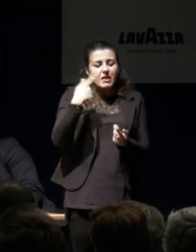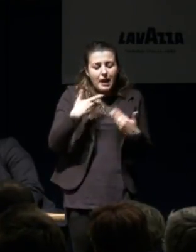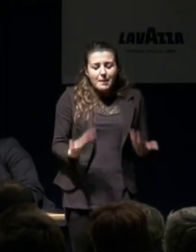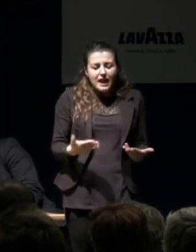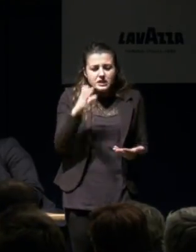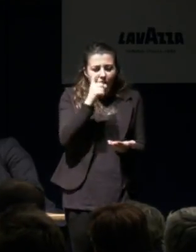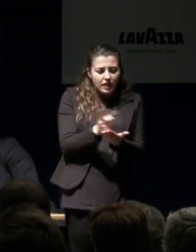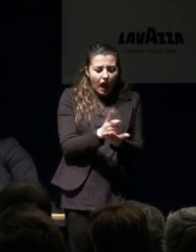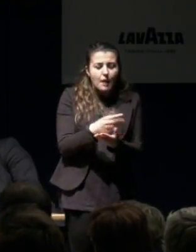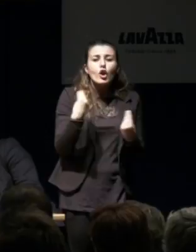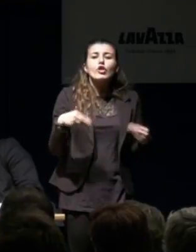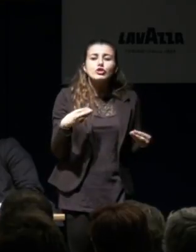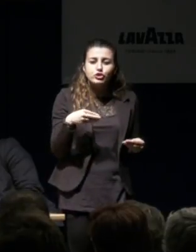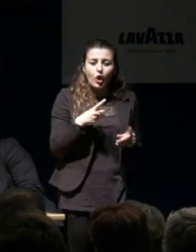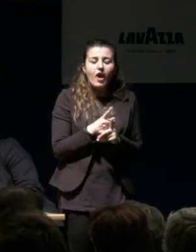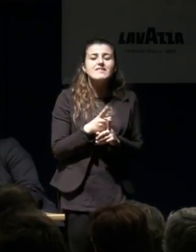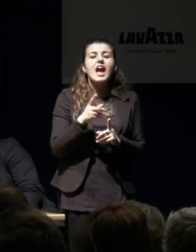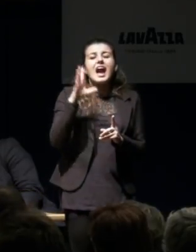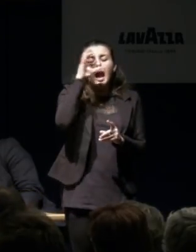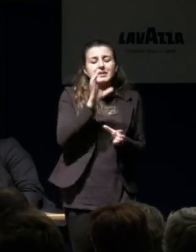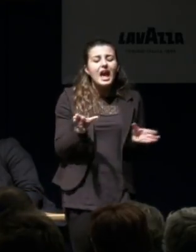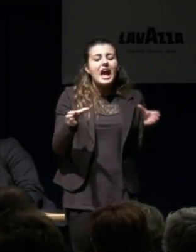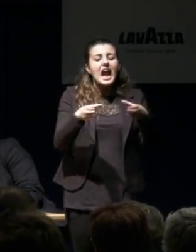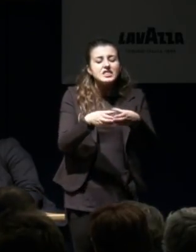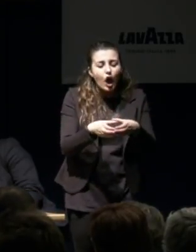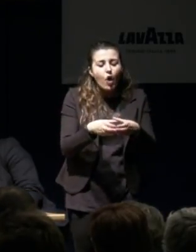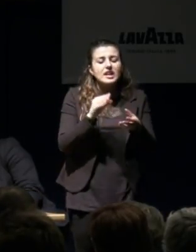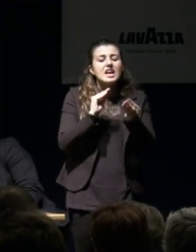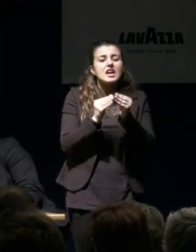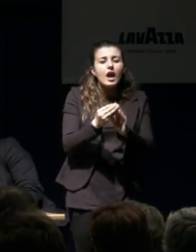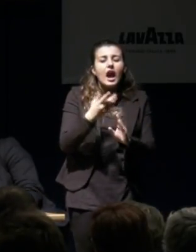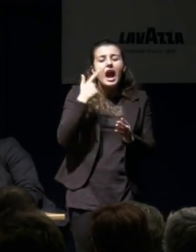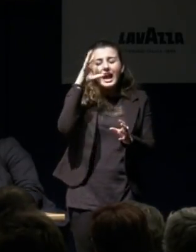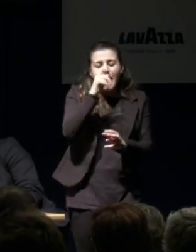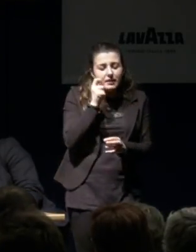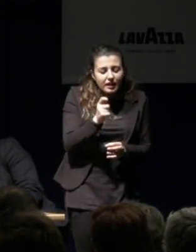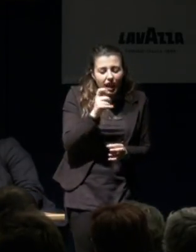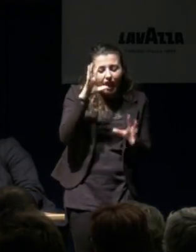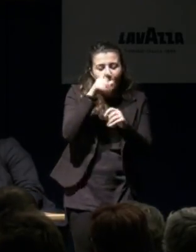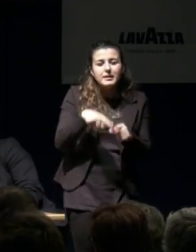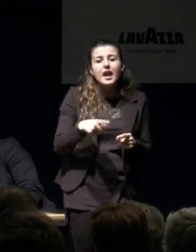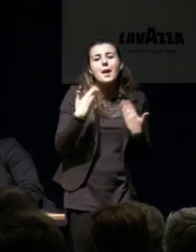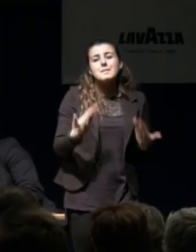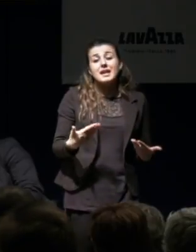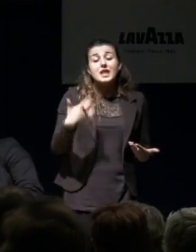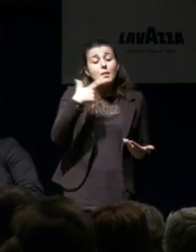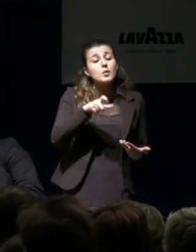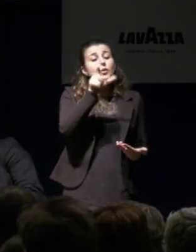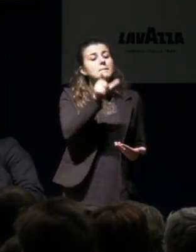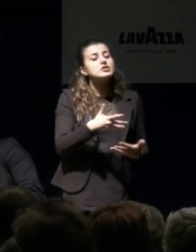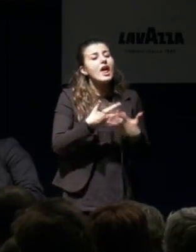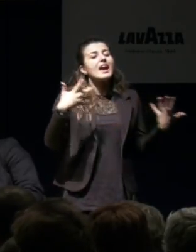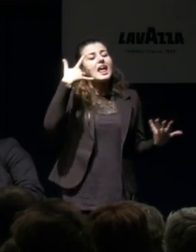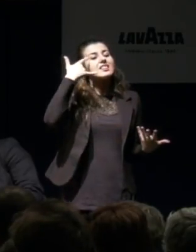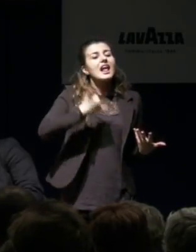vuol dire anche avere delle categorie delle lenti attraverso cui leggere il presente perché un grande intellettuale alla fine questo fa